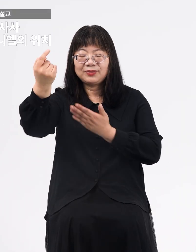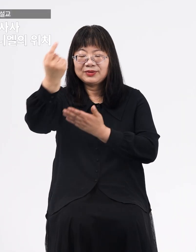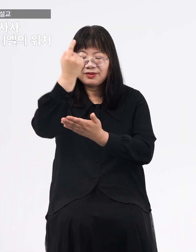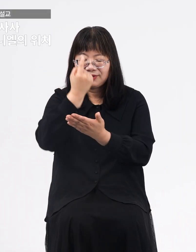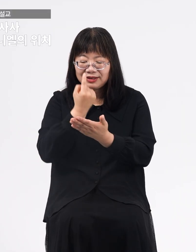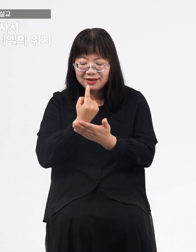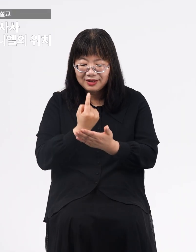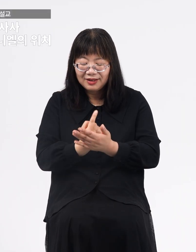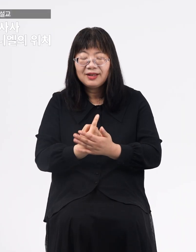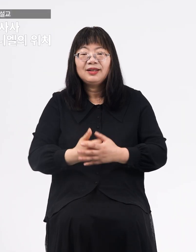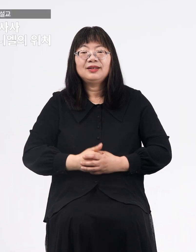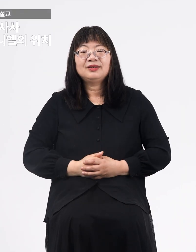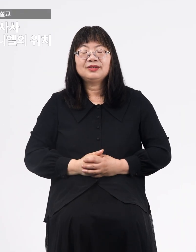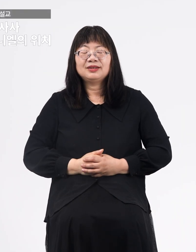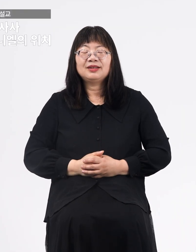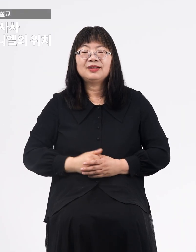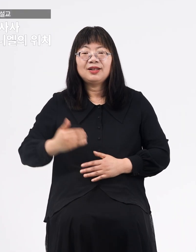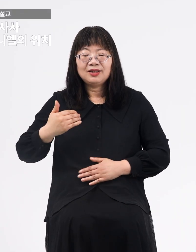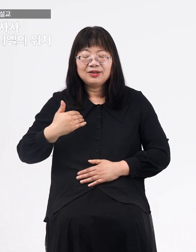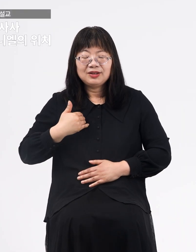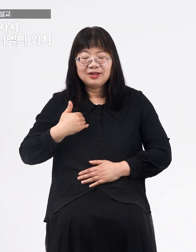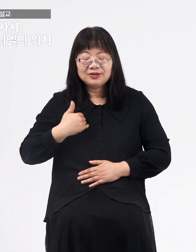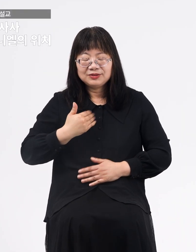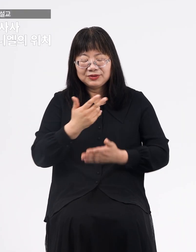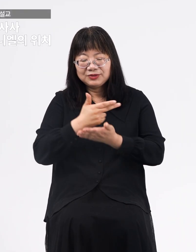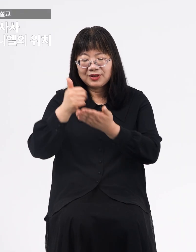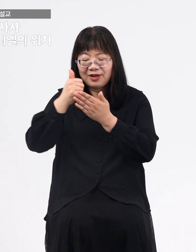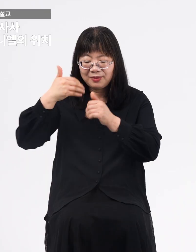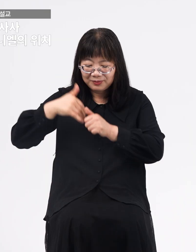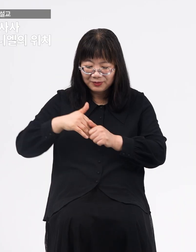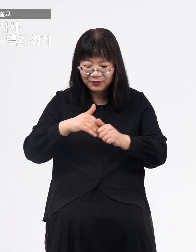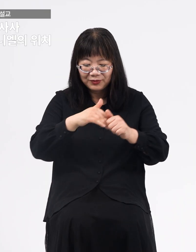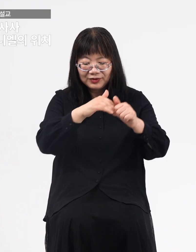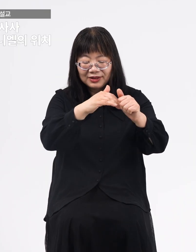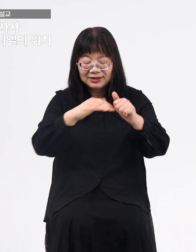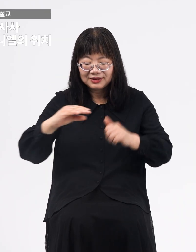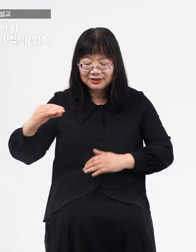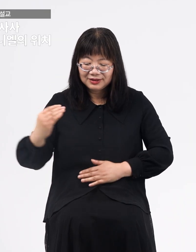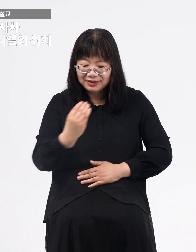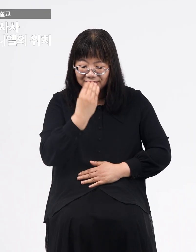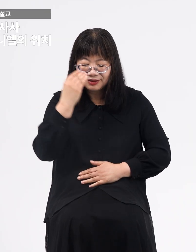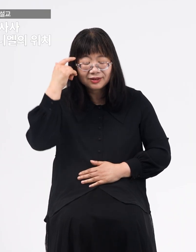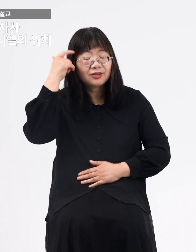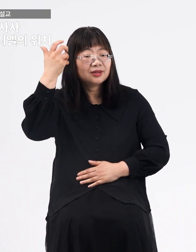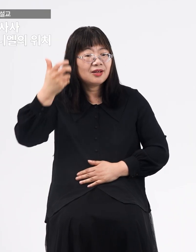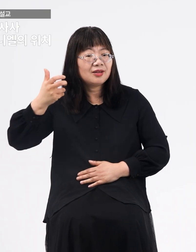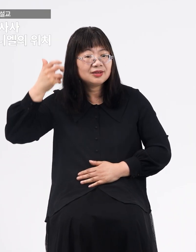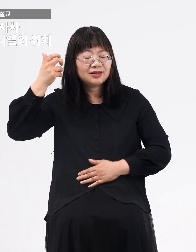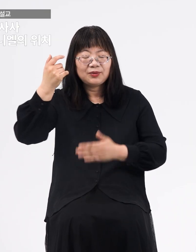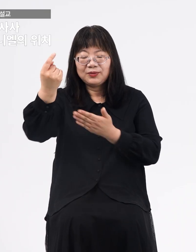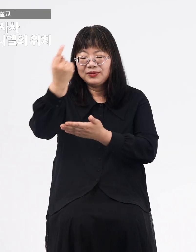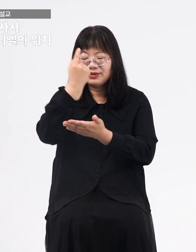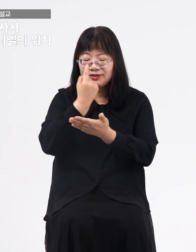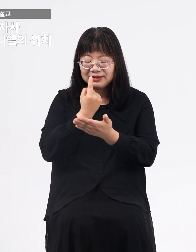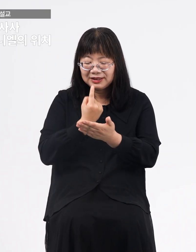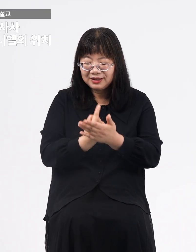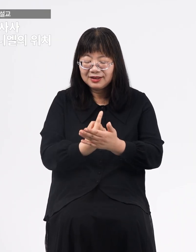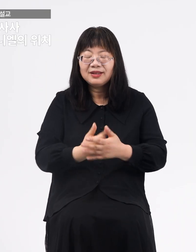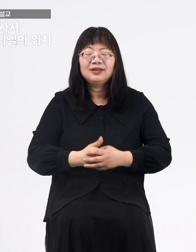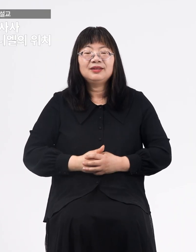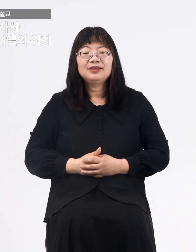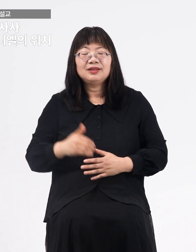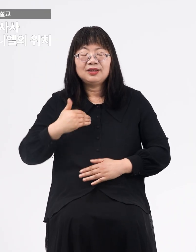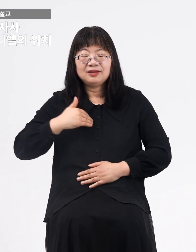성령이 오셨네. 우리 주님 보내신 성령님 오시옵소서. 성령이 이 병든